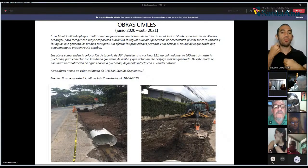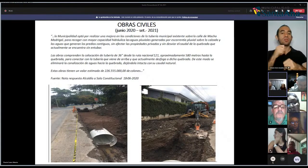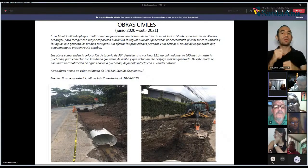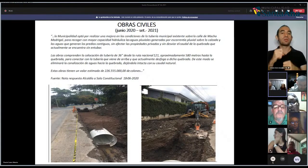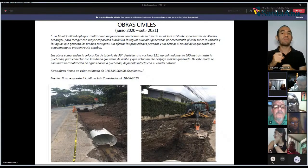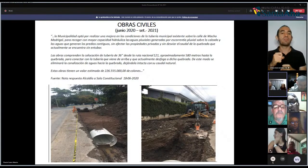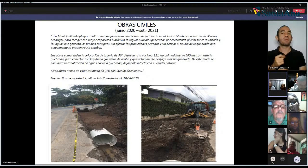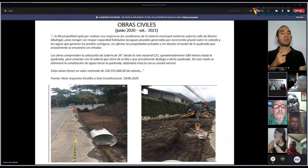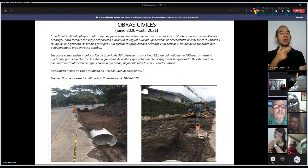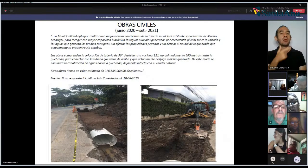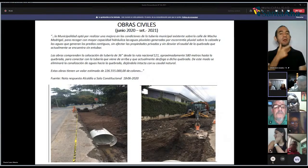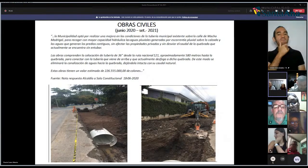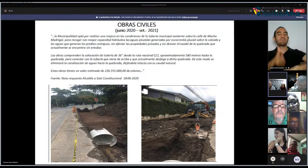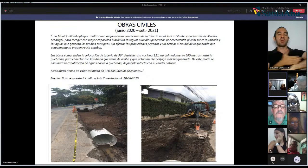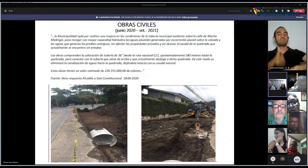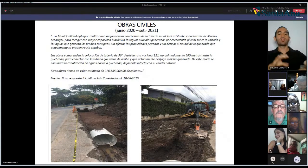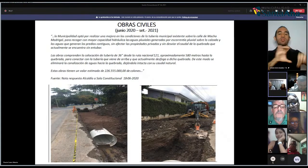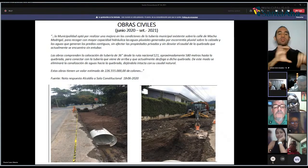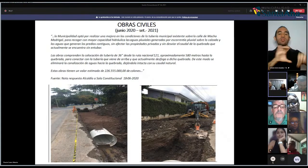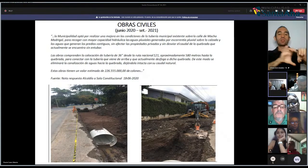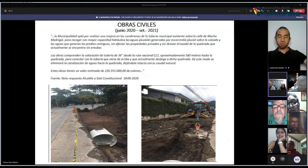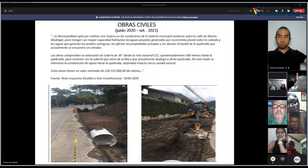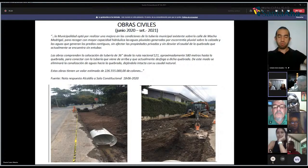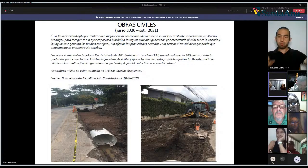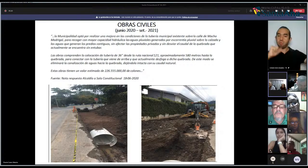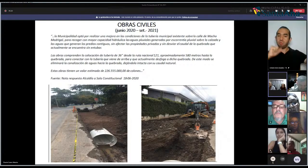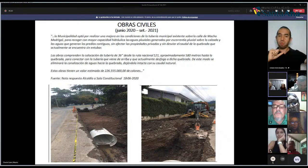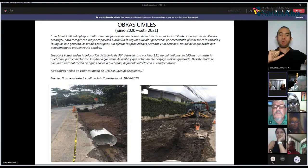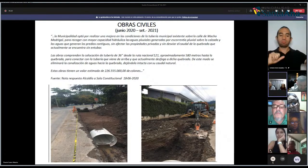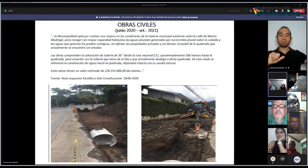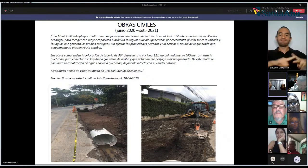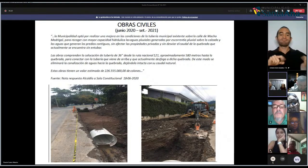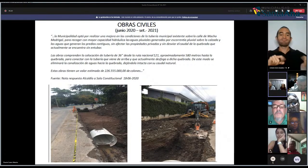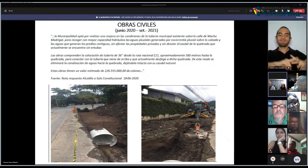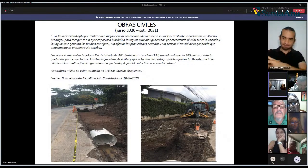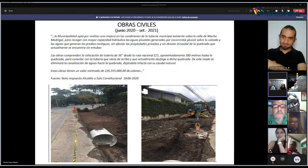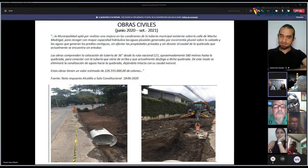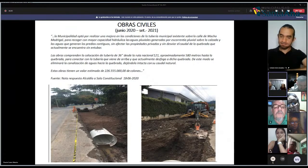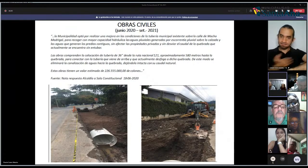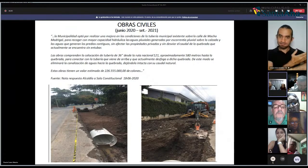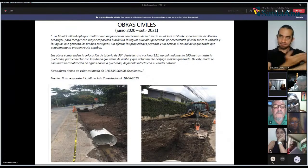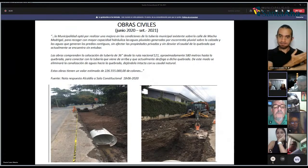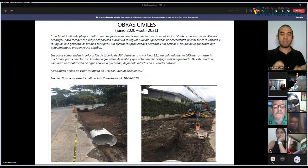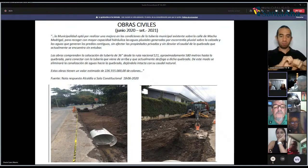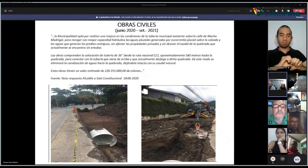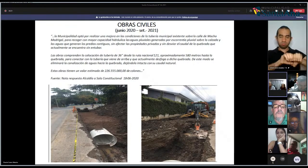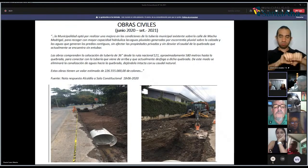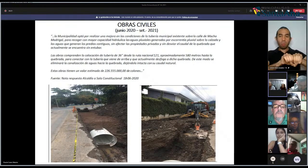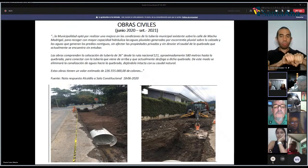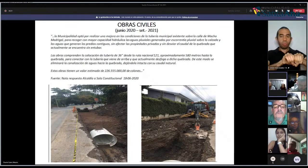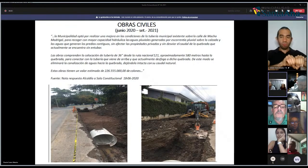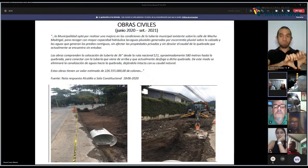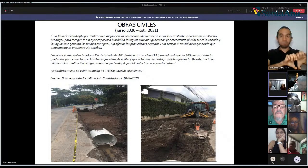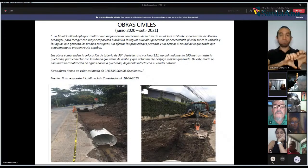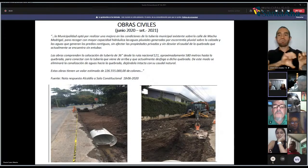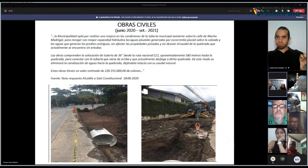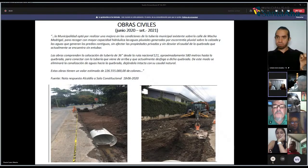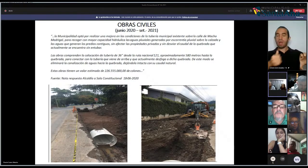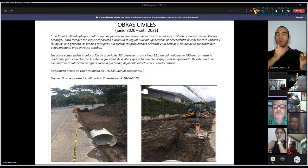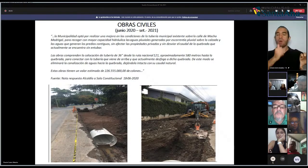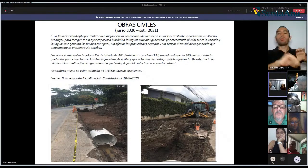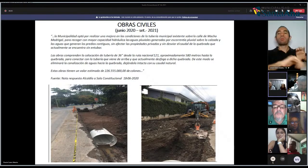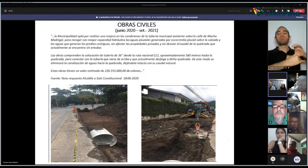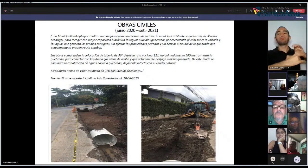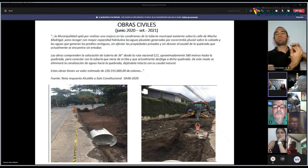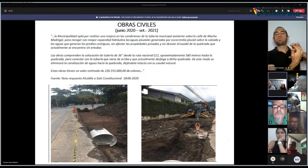funciones de la tubería municipal existente sobre la calle macho madrigal para recoger como ayer capacidad hidráulica las aguas pluviales generadas por escorrentía pluvial sobre